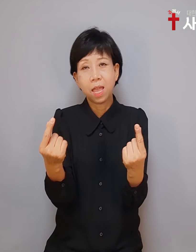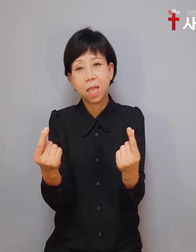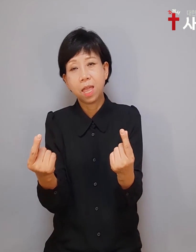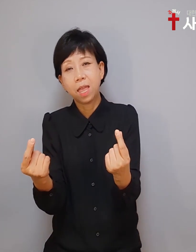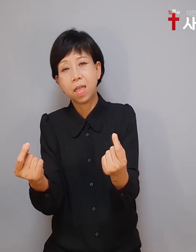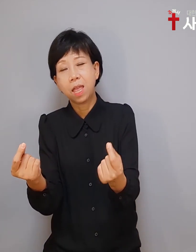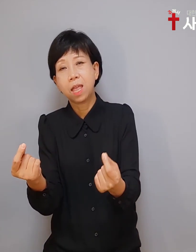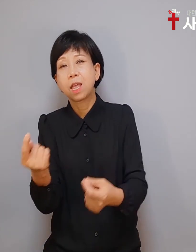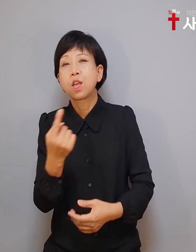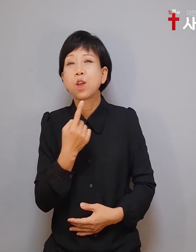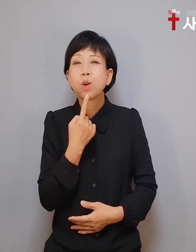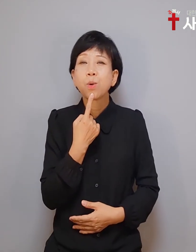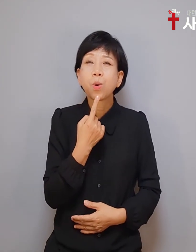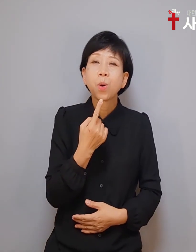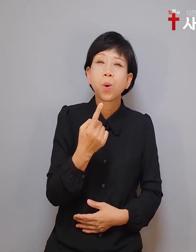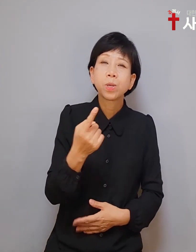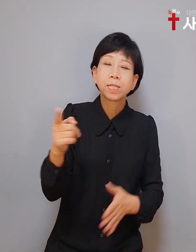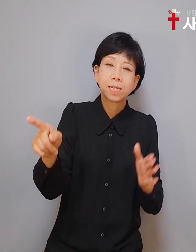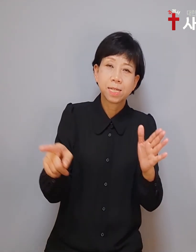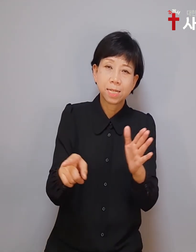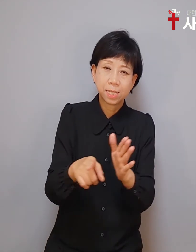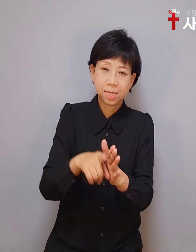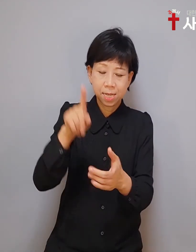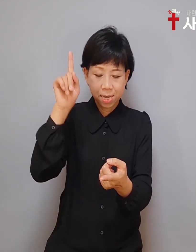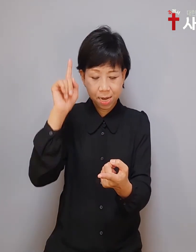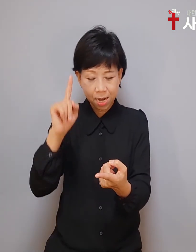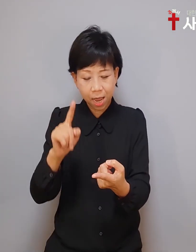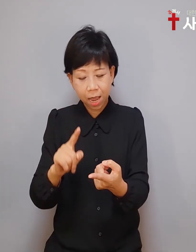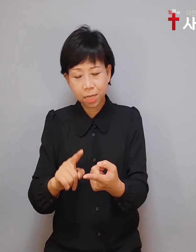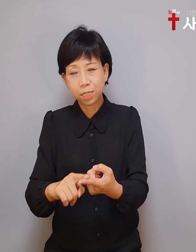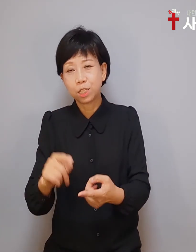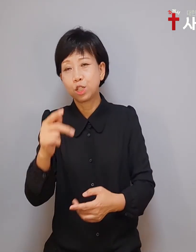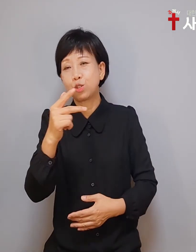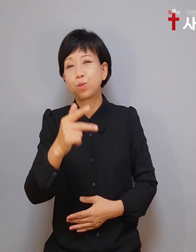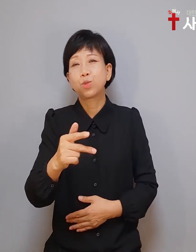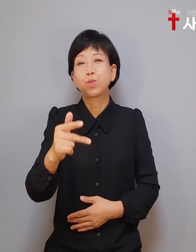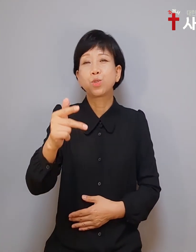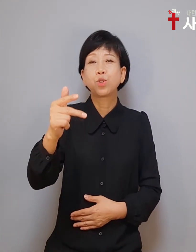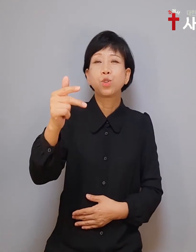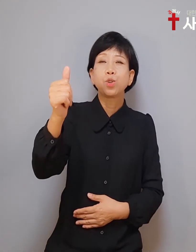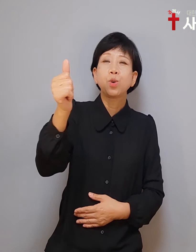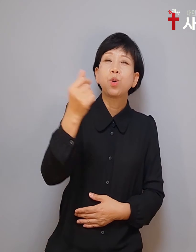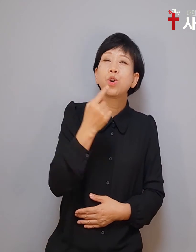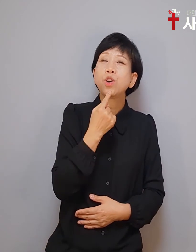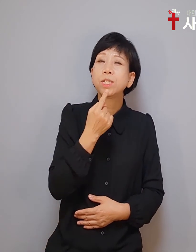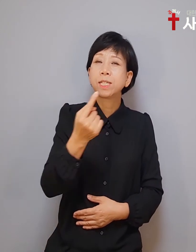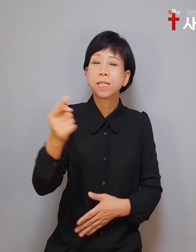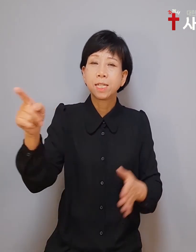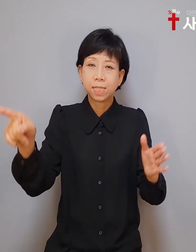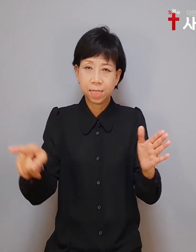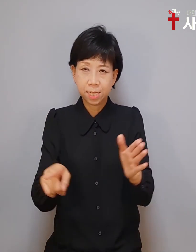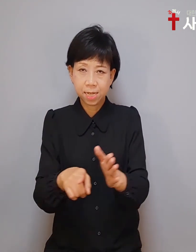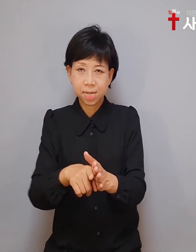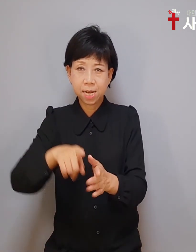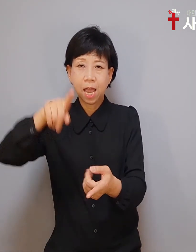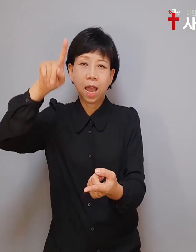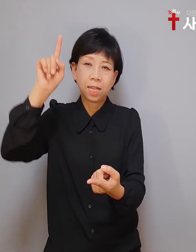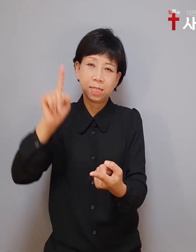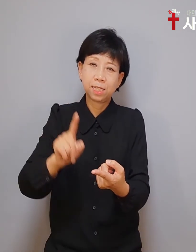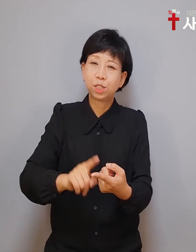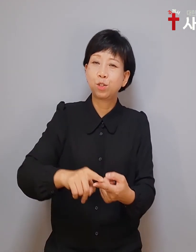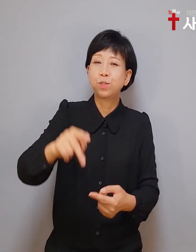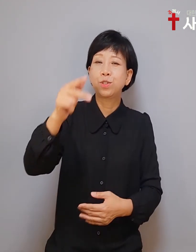한결같네. 오 신실하신 주, 오